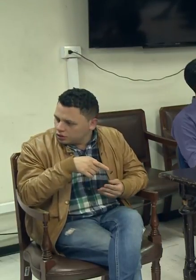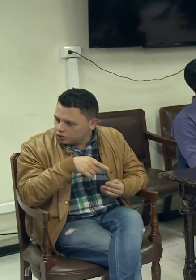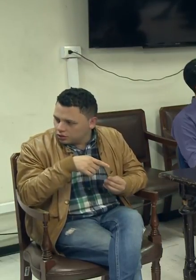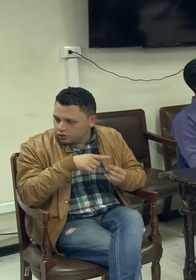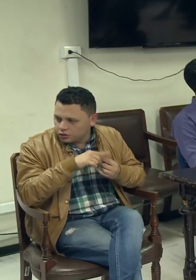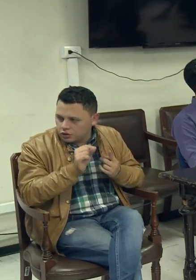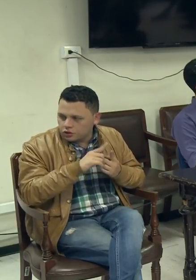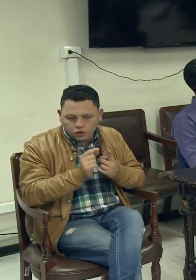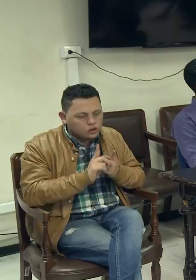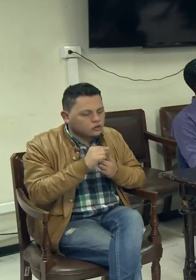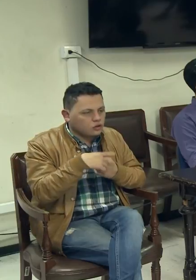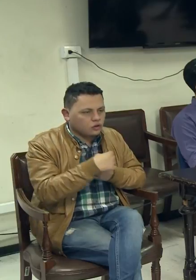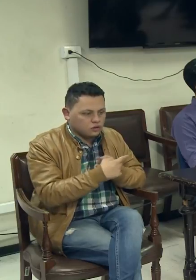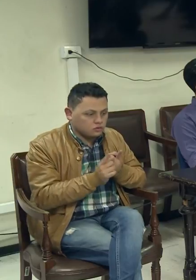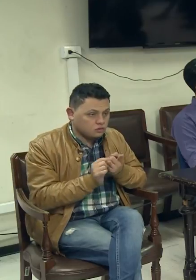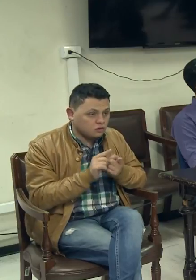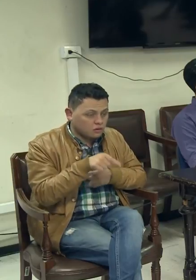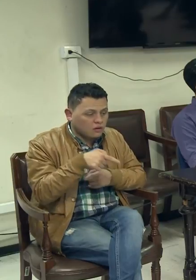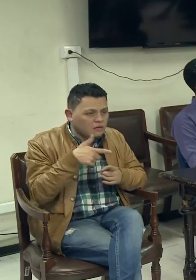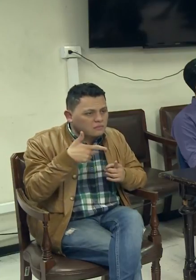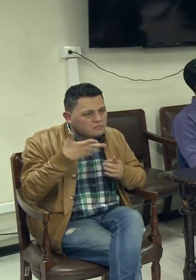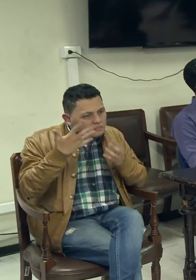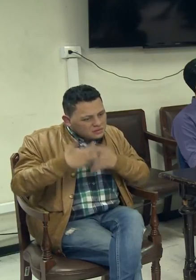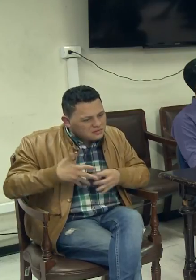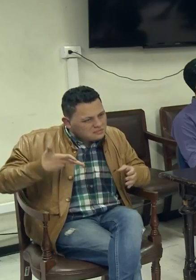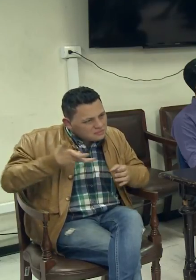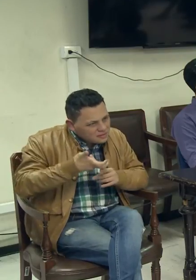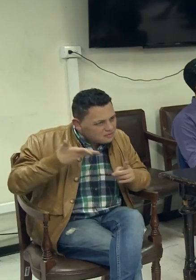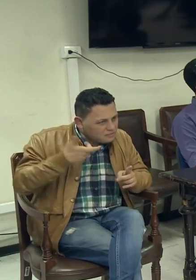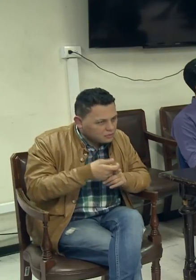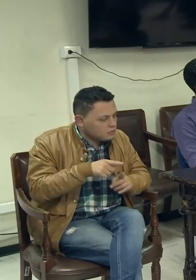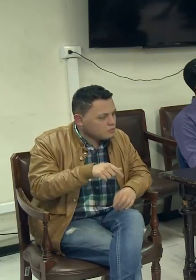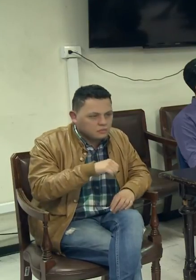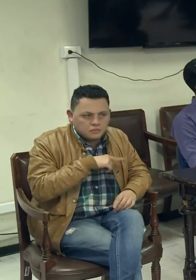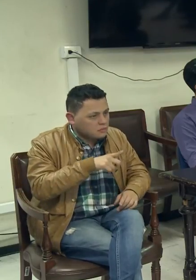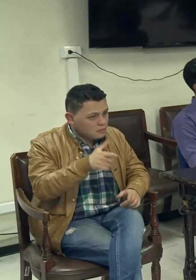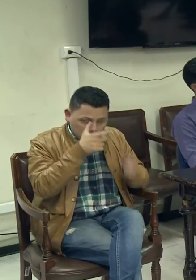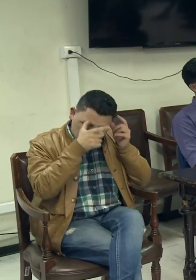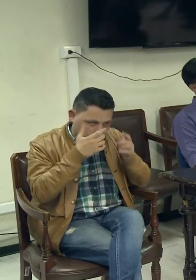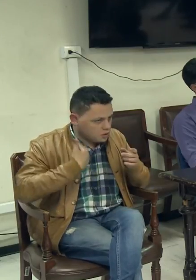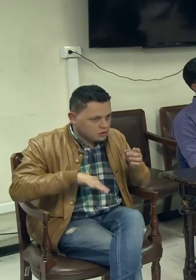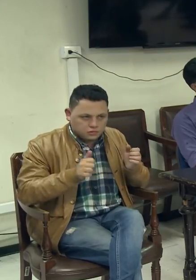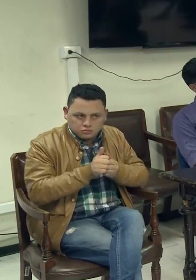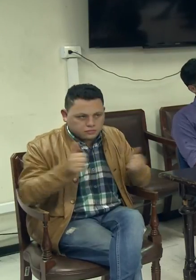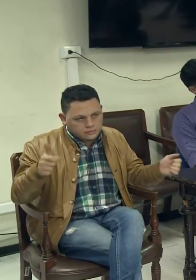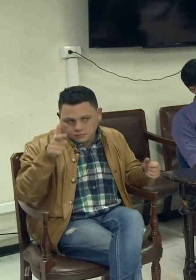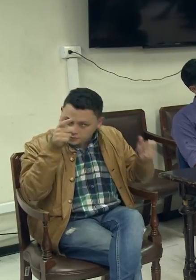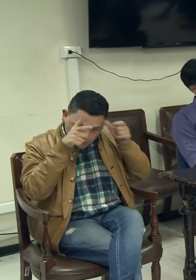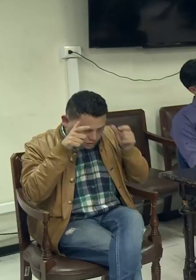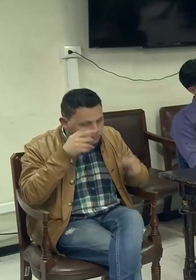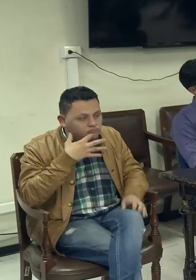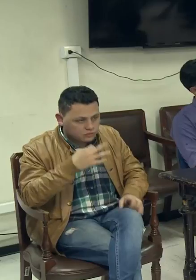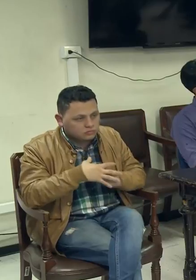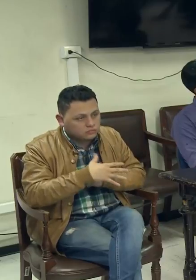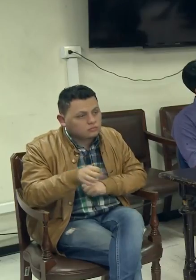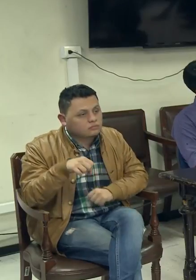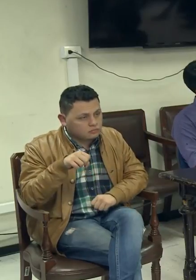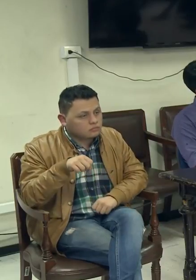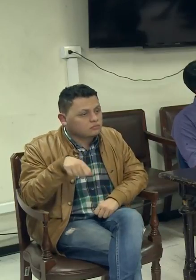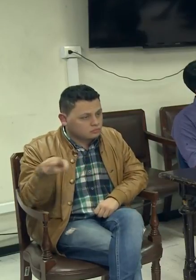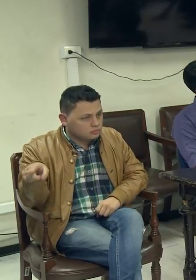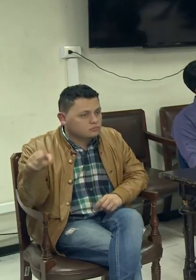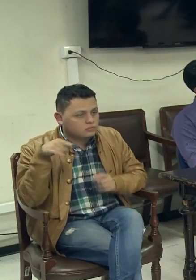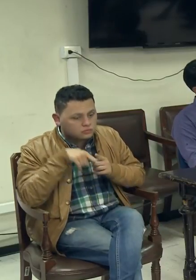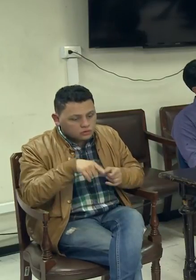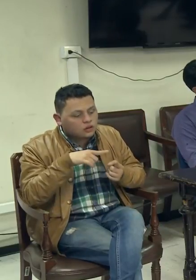los pastizales. O sea, una Argentina sin vacas, ¿se la pueden imaginar? Bueno, sí, porque es la Argentina de la